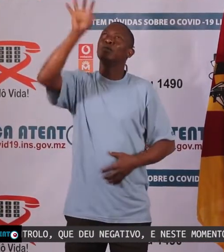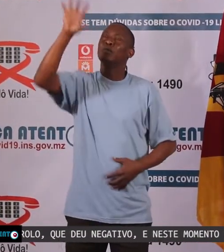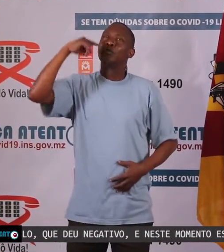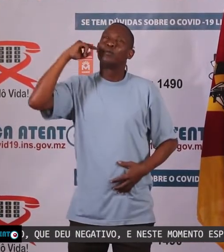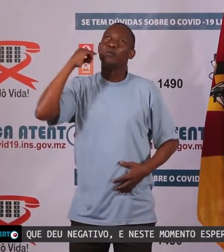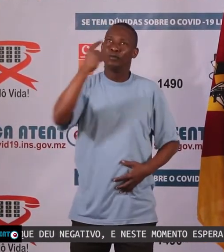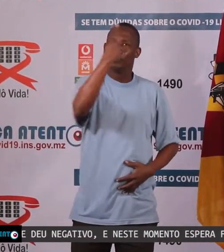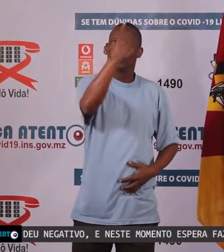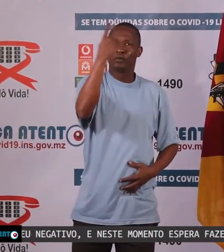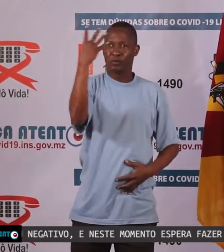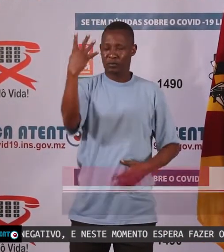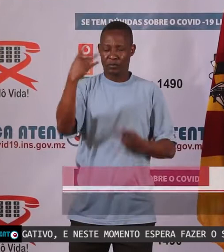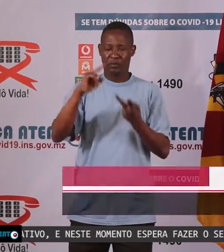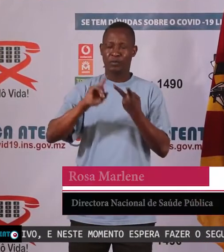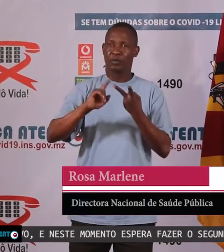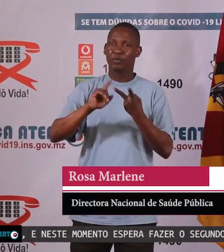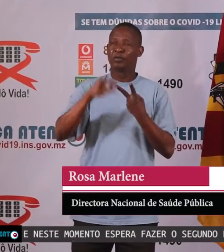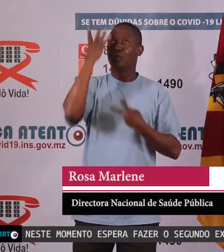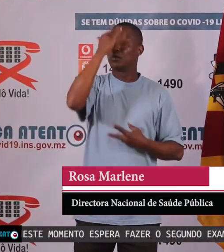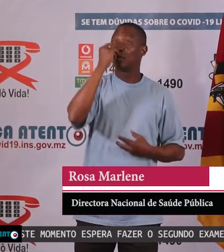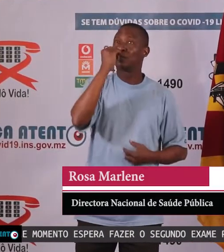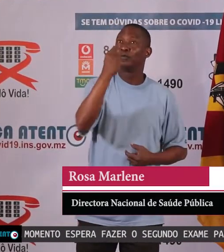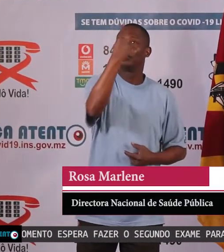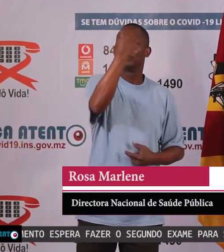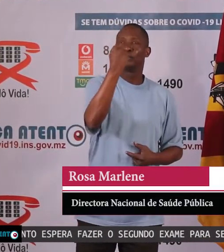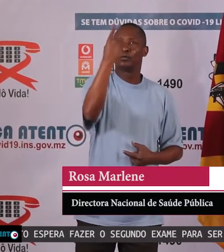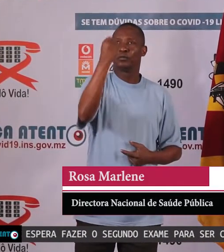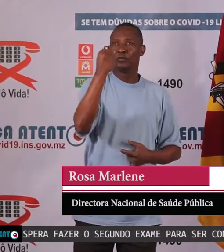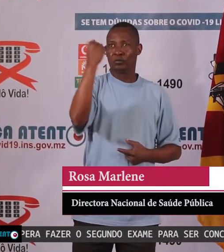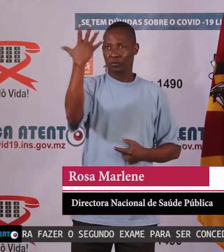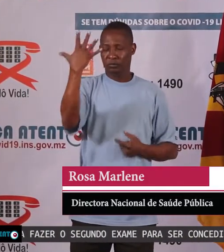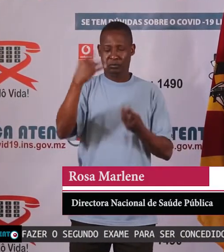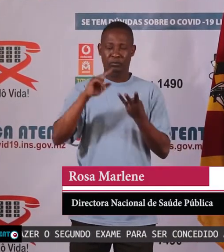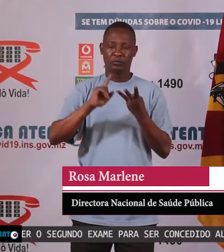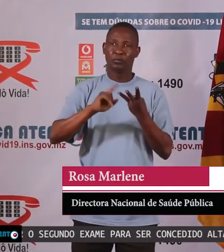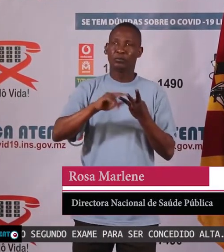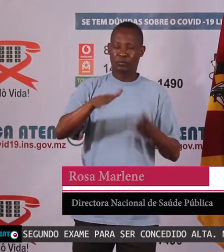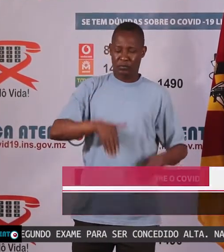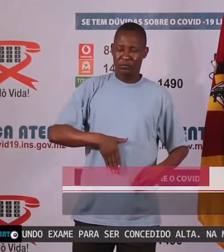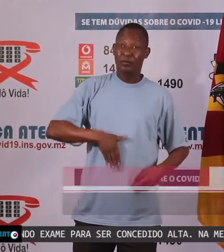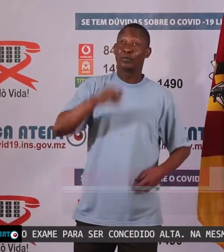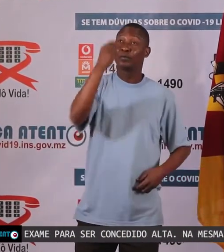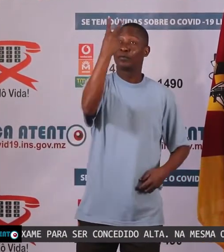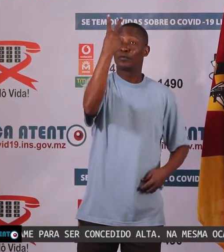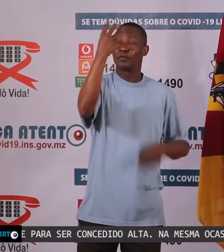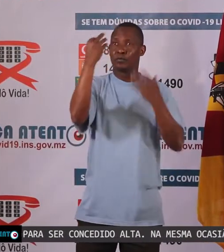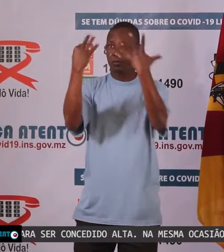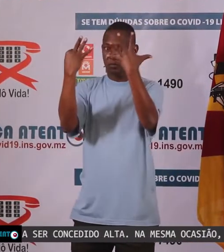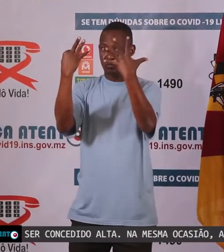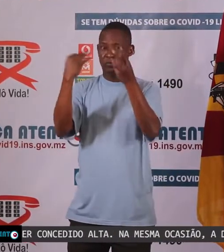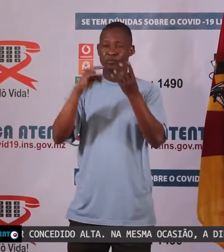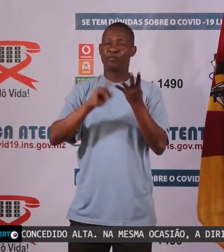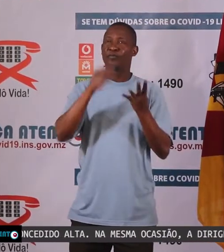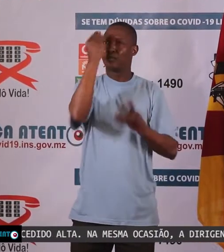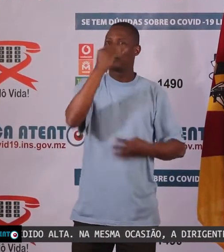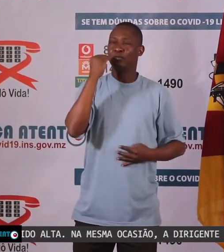Delgado, 115 da província de Nampula, 28 da província de Tete, 67 de